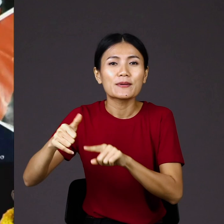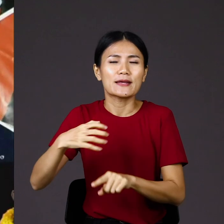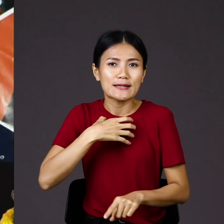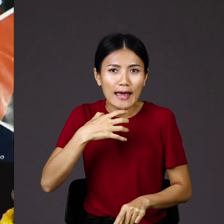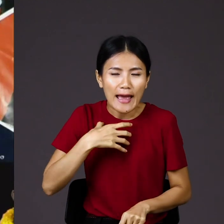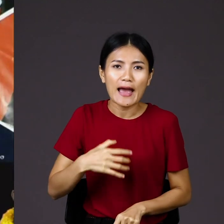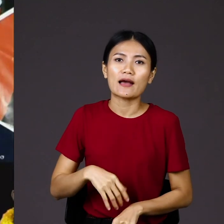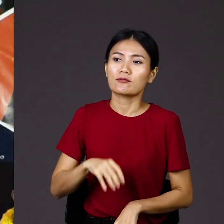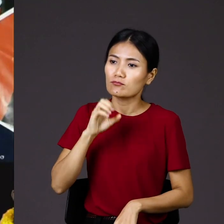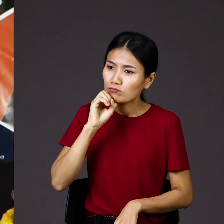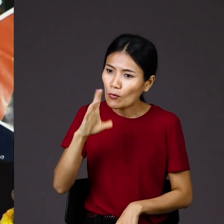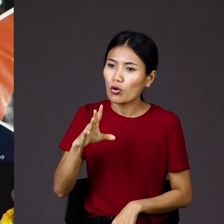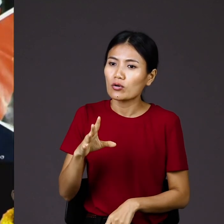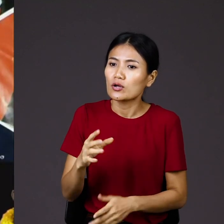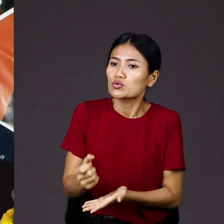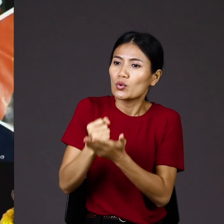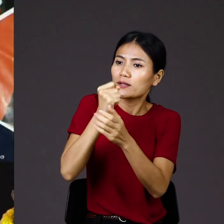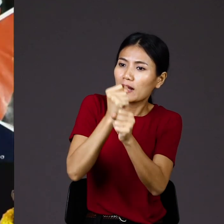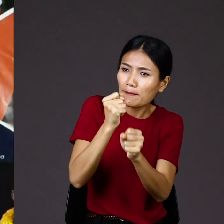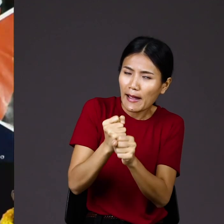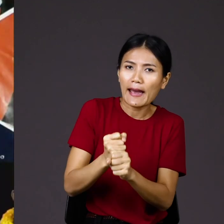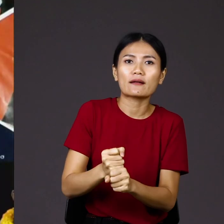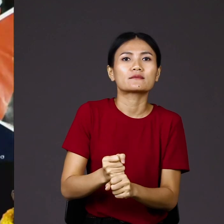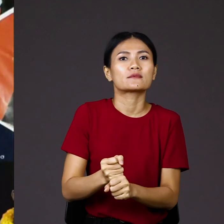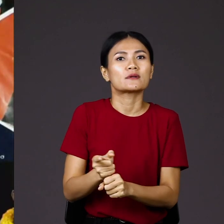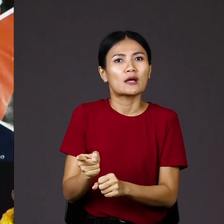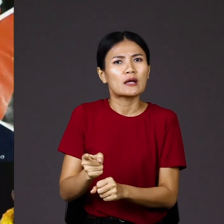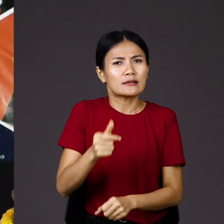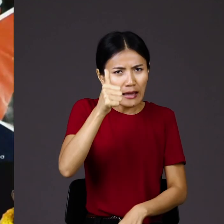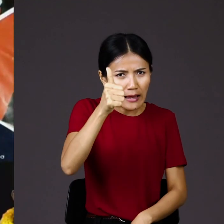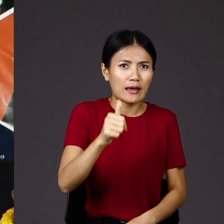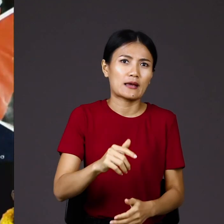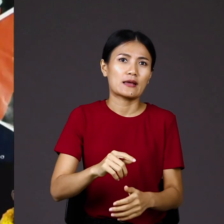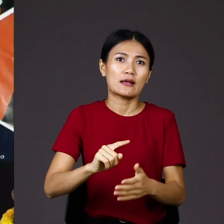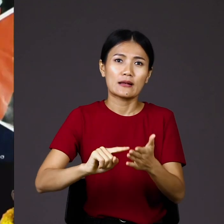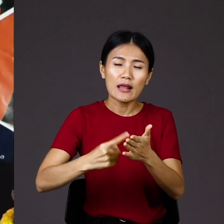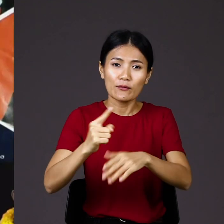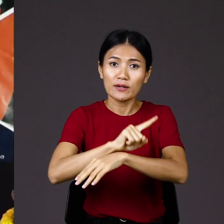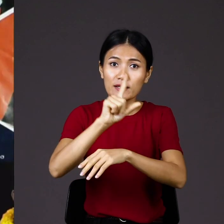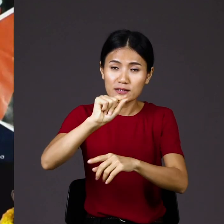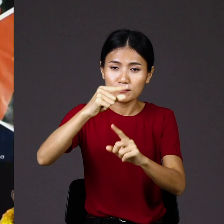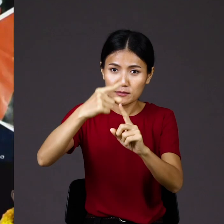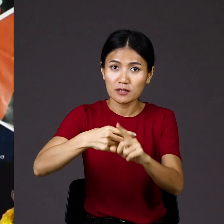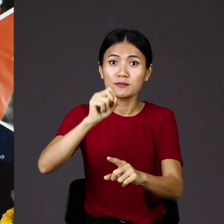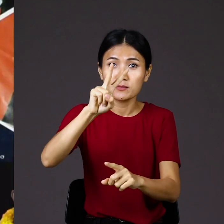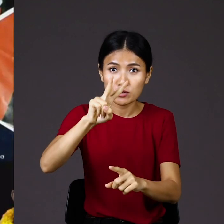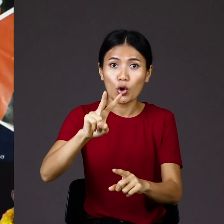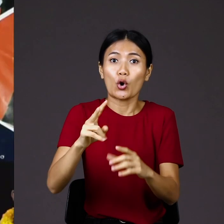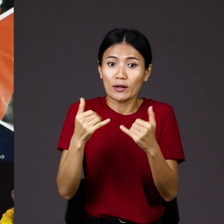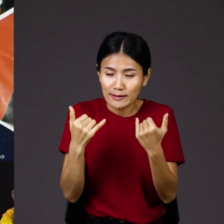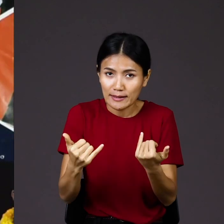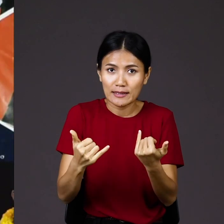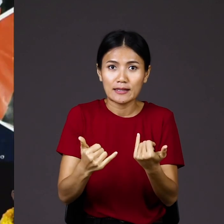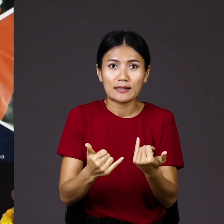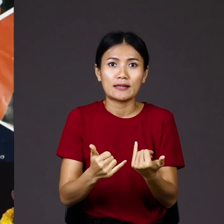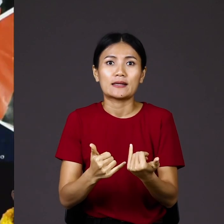ไม่ต้องรอ10ปีครับใช้ได้ทันทีเริ่มต้นที่20ธันวาคมนี้เข้าคูหากาหมายเลข1